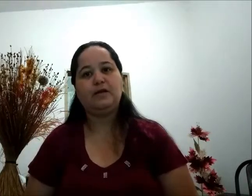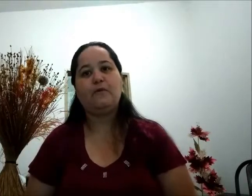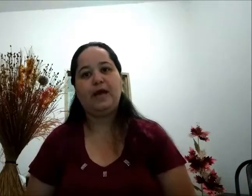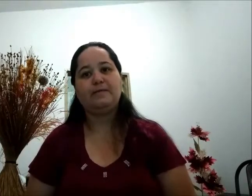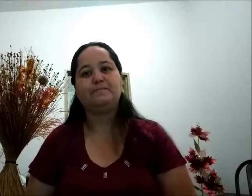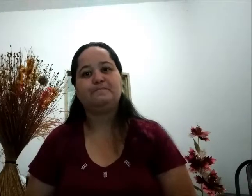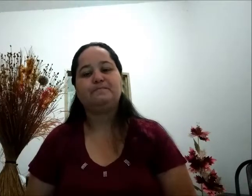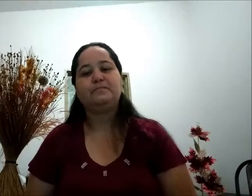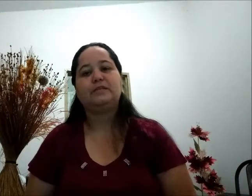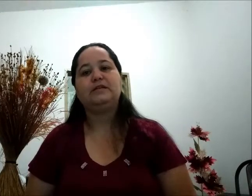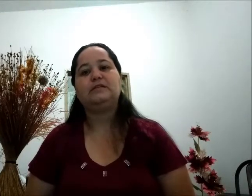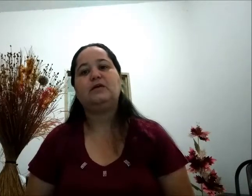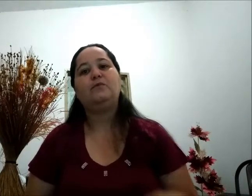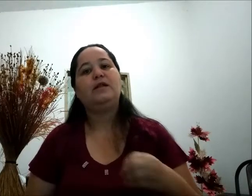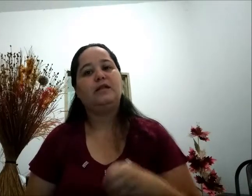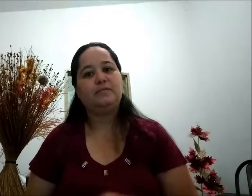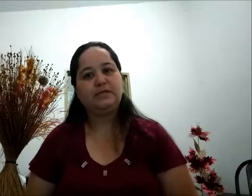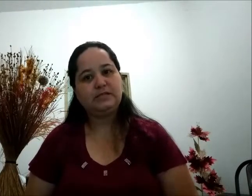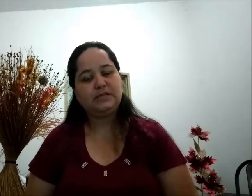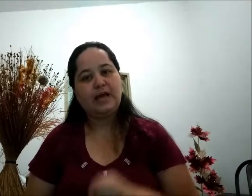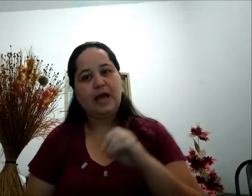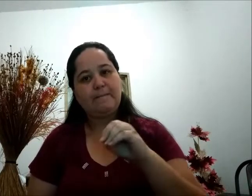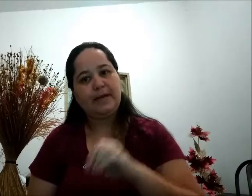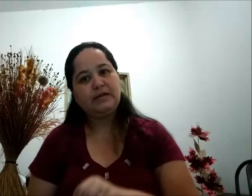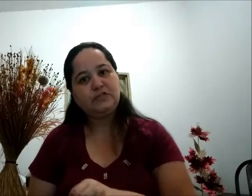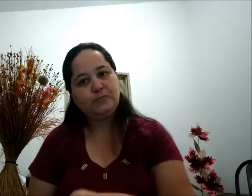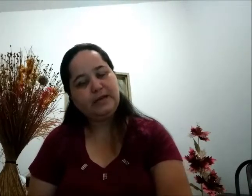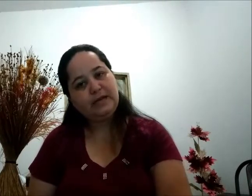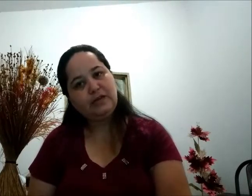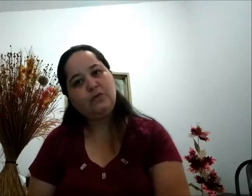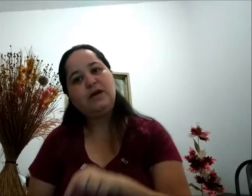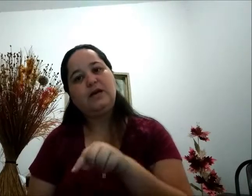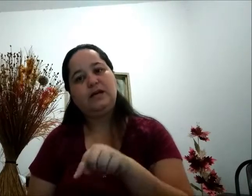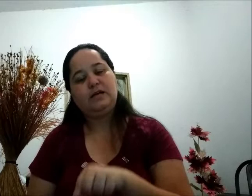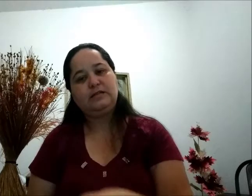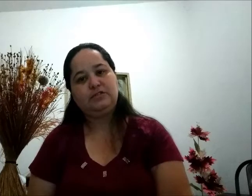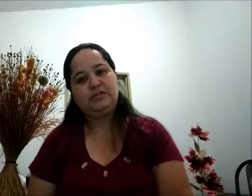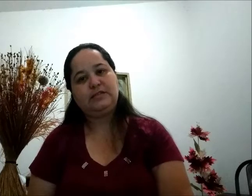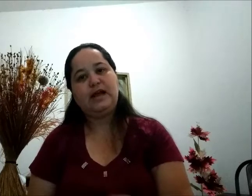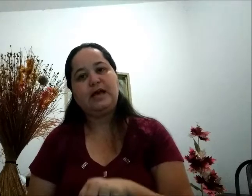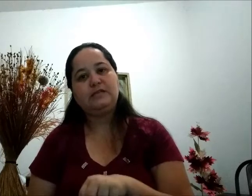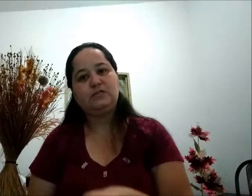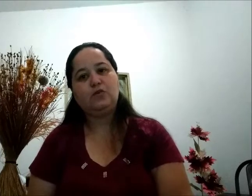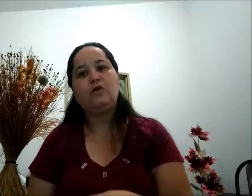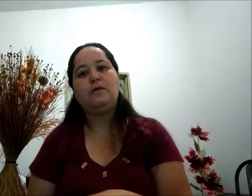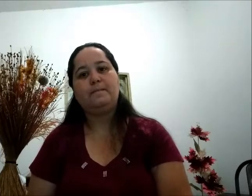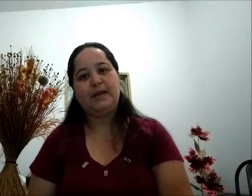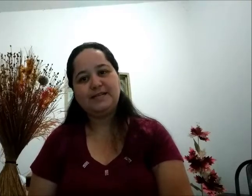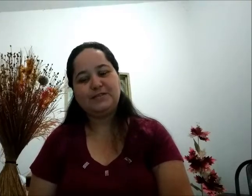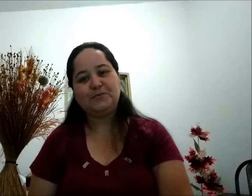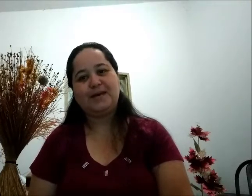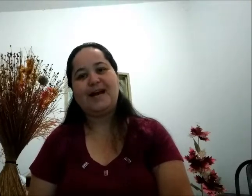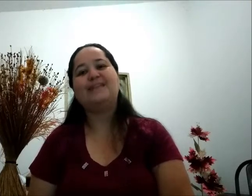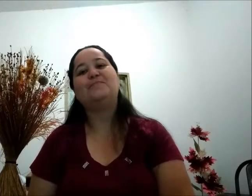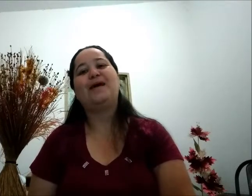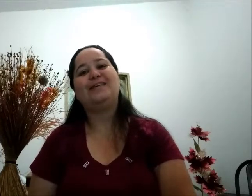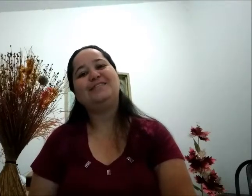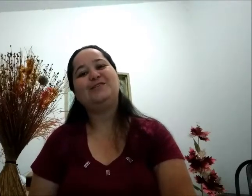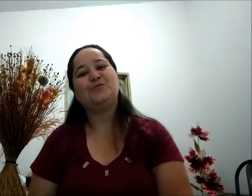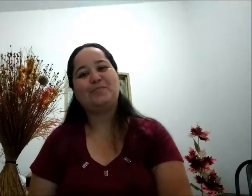é. Então, Libras é apenas uma língua de sinais do Brasil. Cada país tem sua